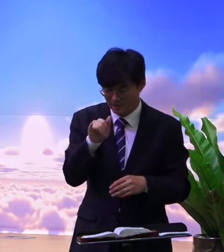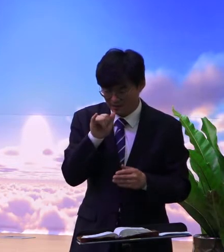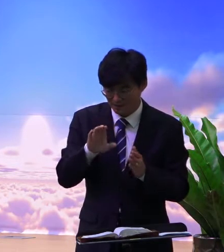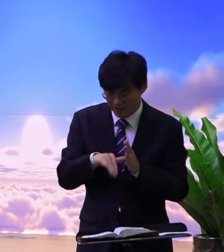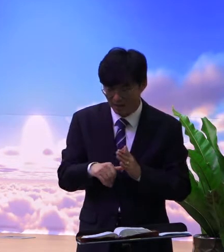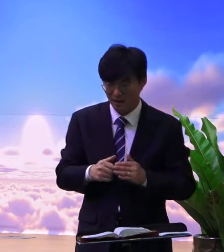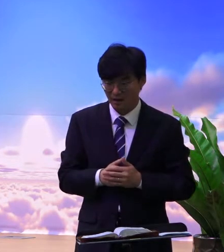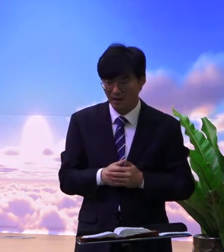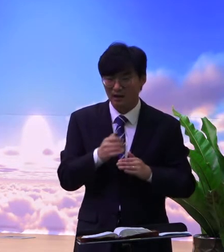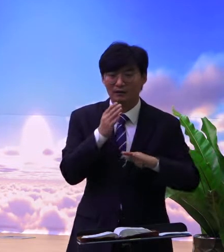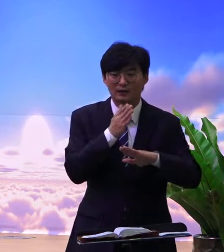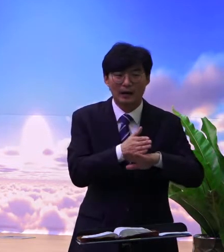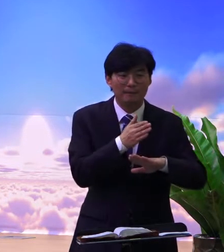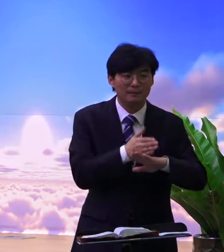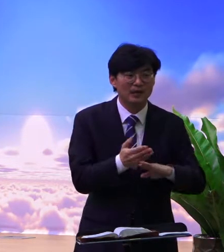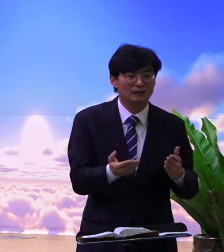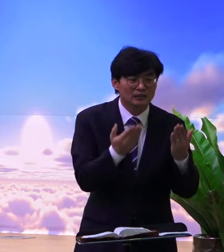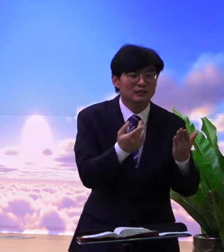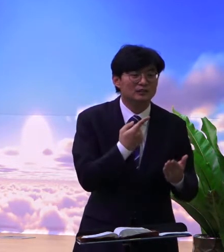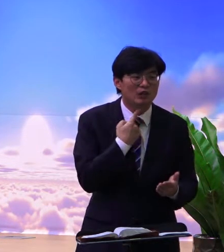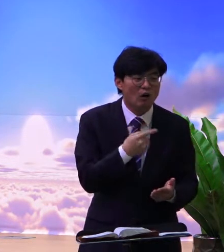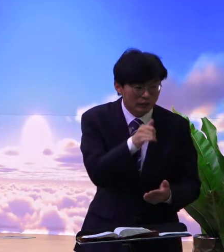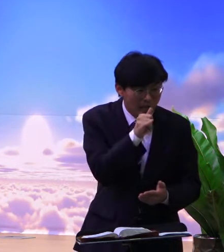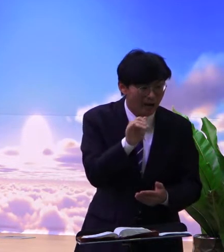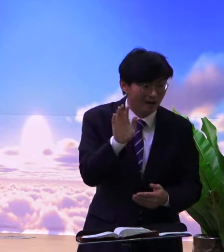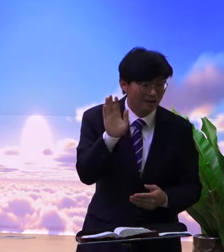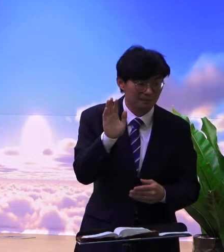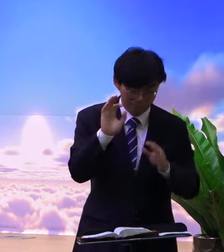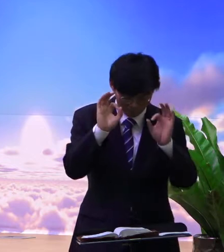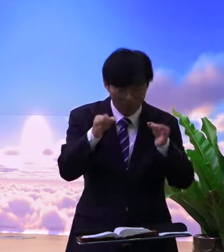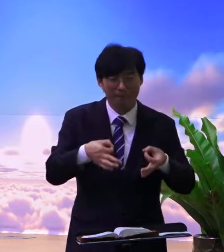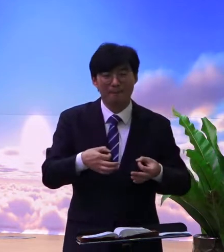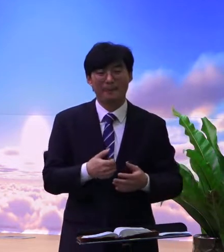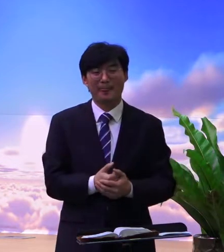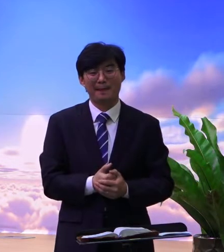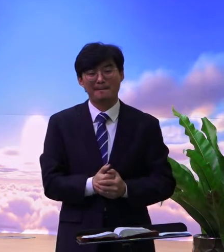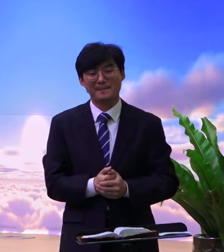사람인가 하는 것입니다.